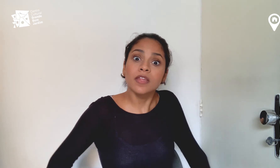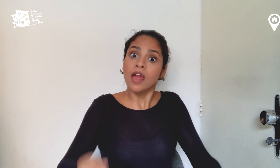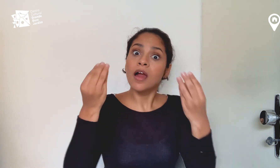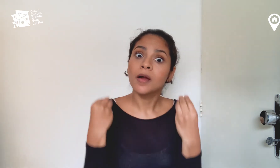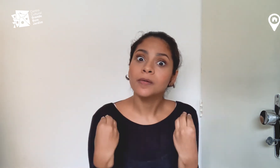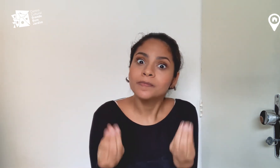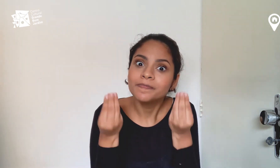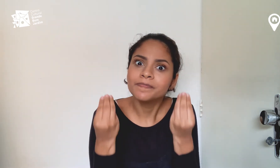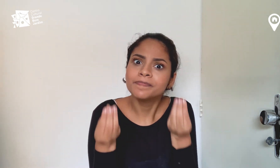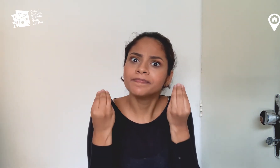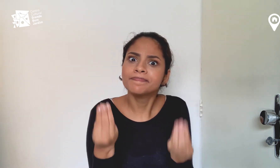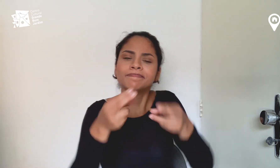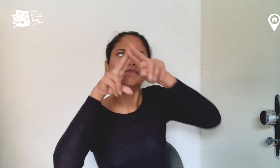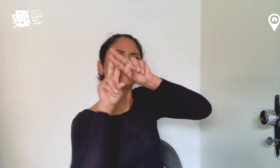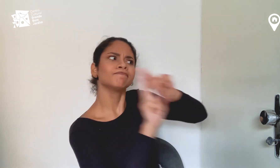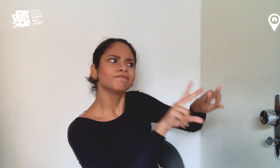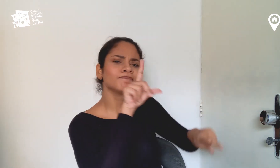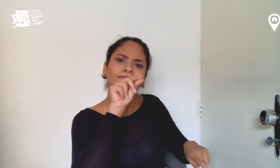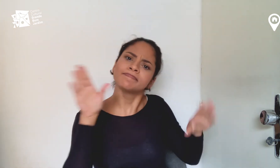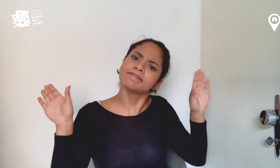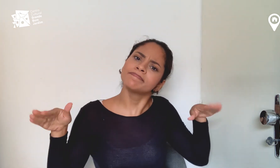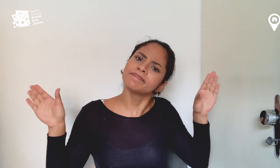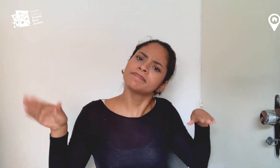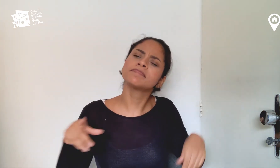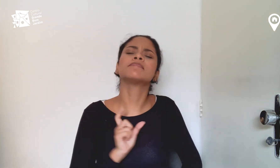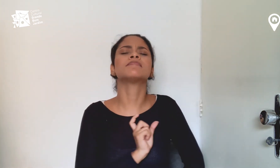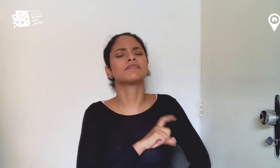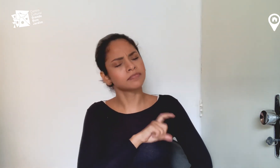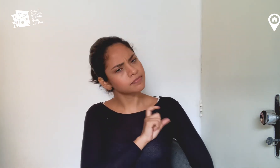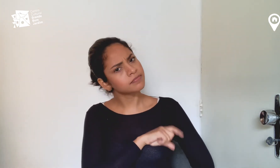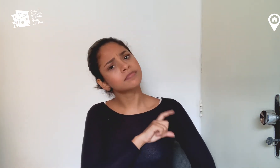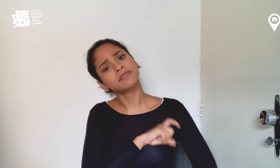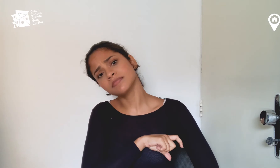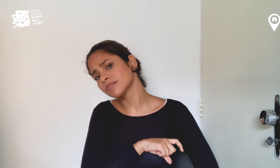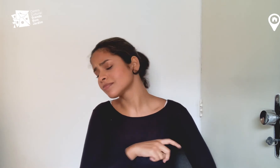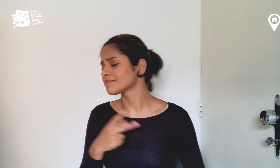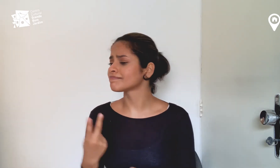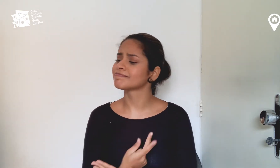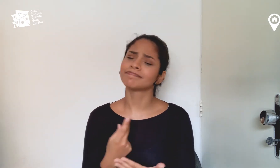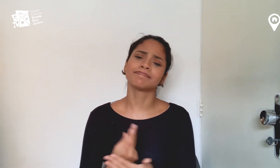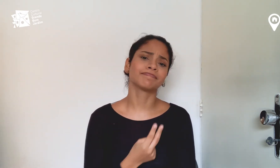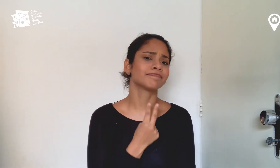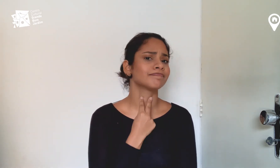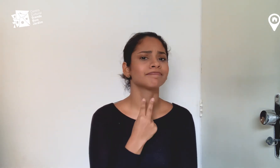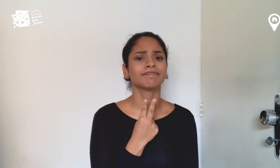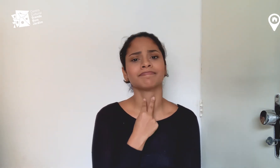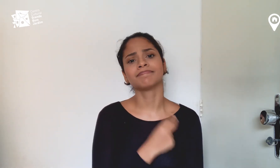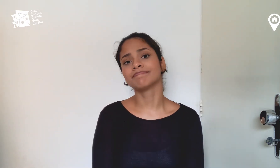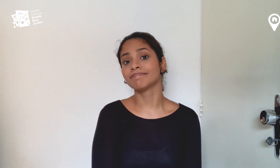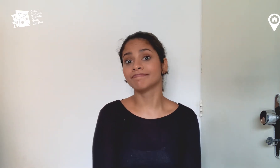É muita crueldade tirar a liberdade de um bichinho assim. É o fim.